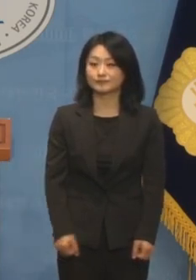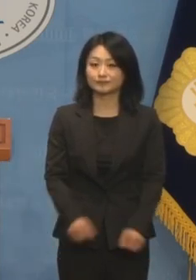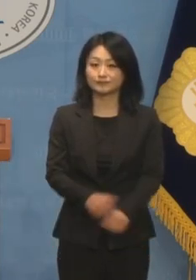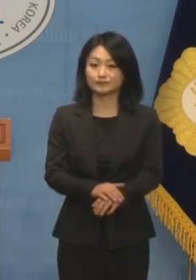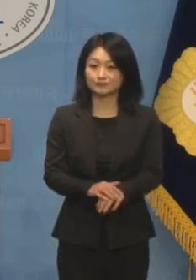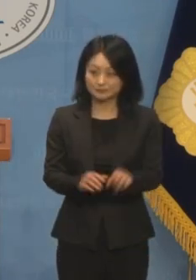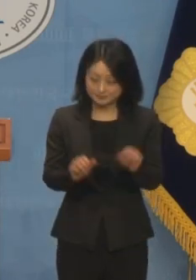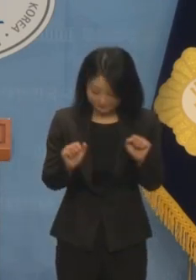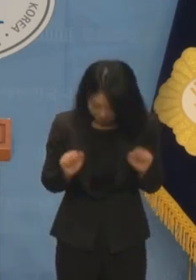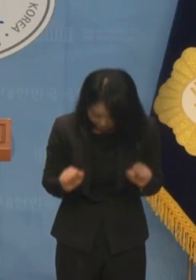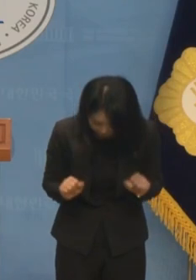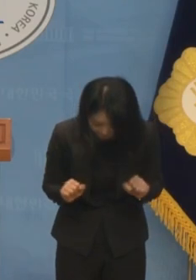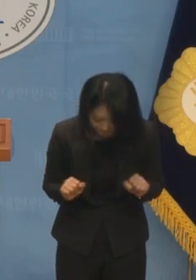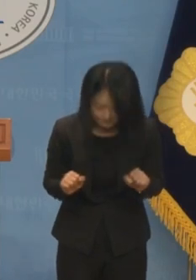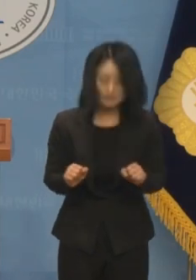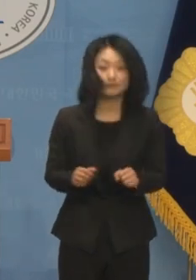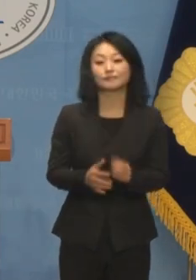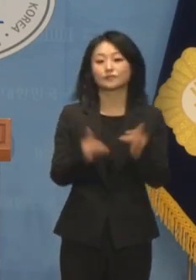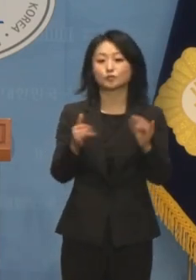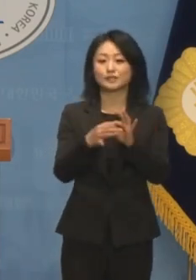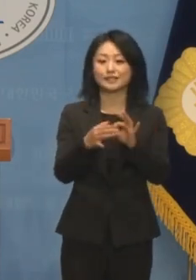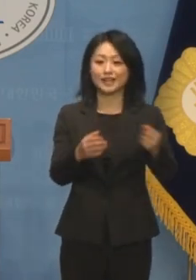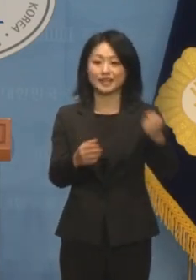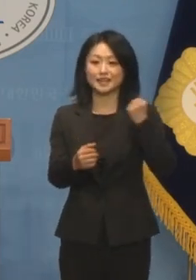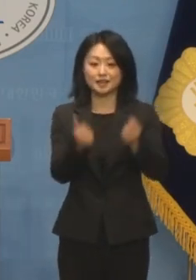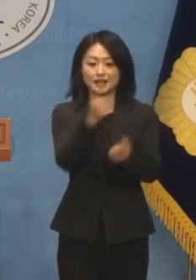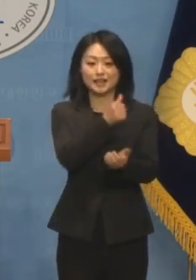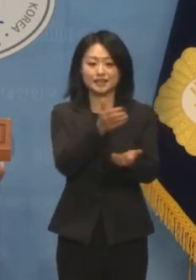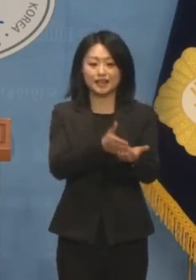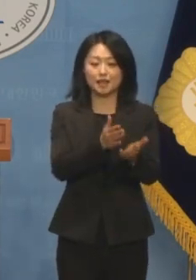안녕하세요. 국민의힘 대변인 김민수입니다.